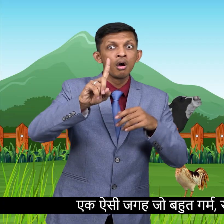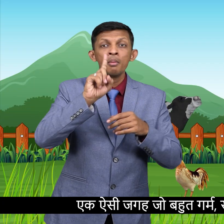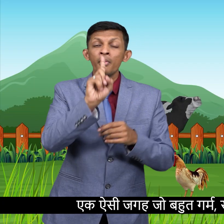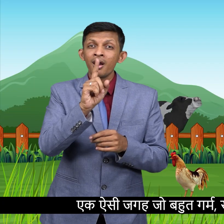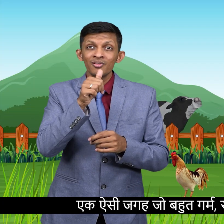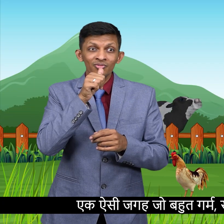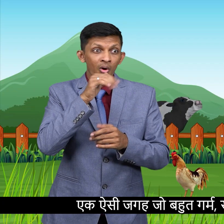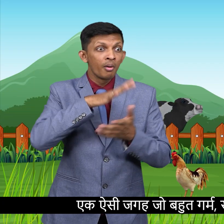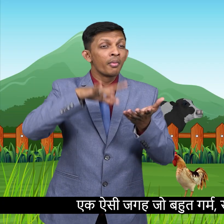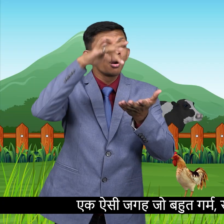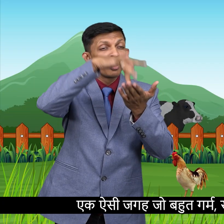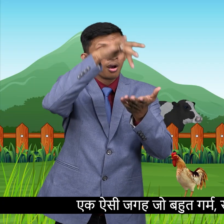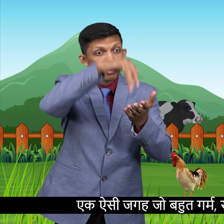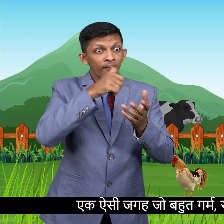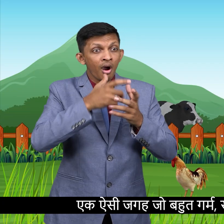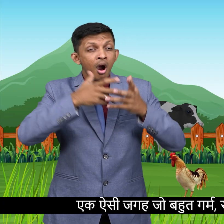हो।